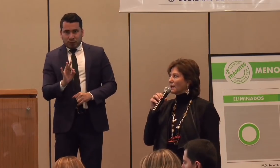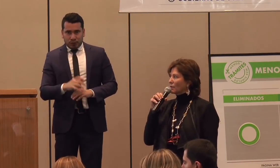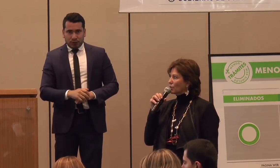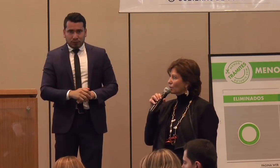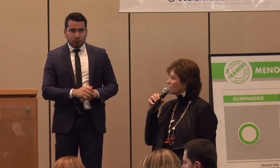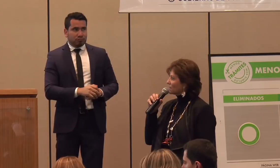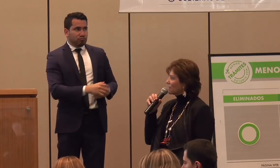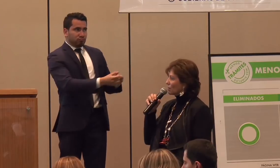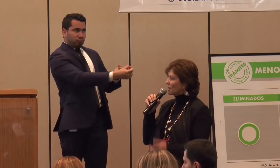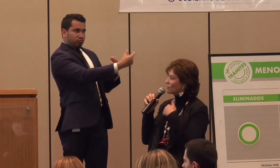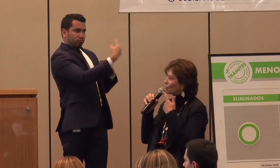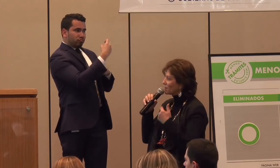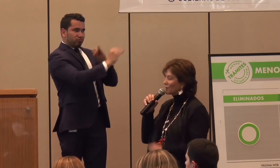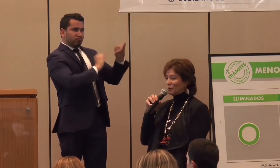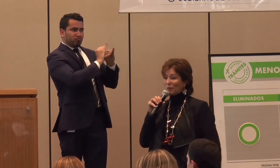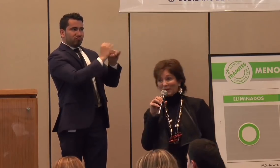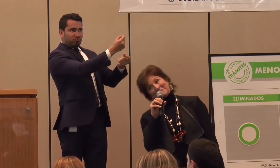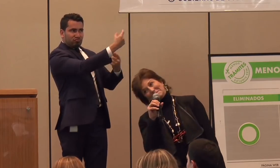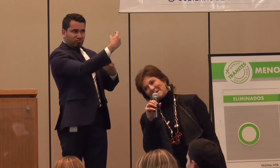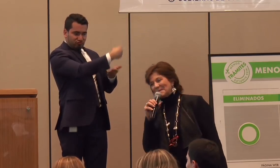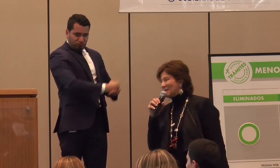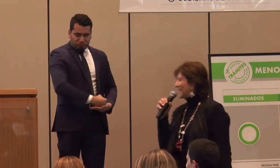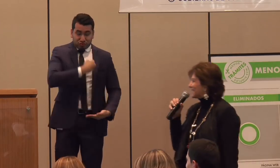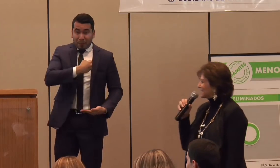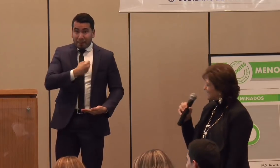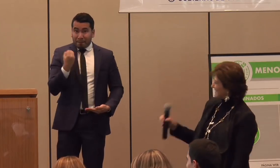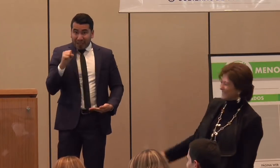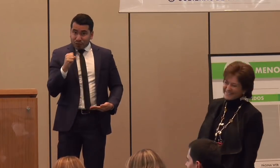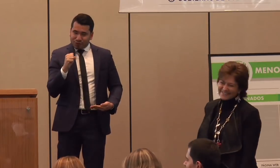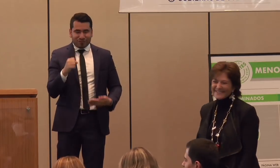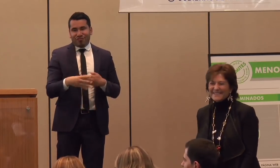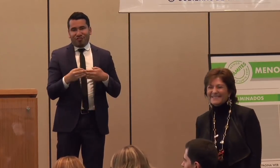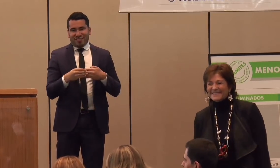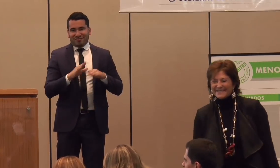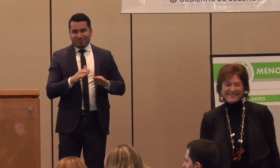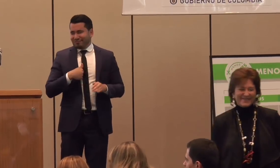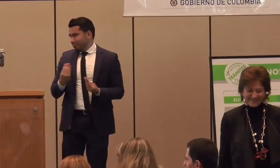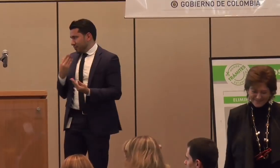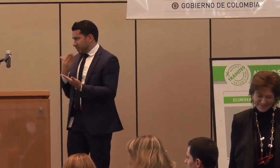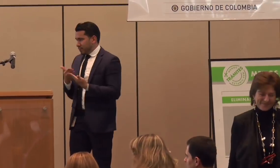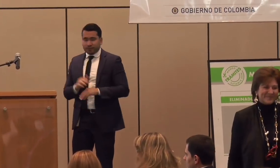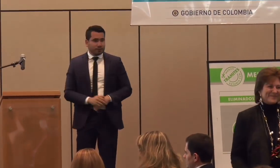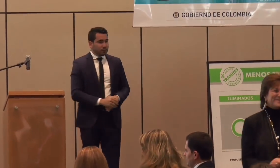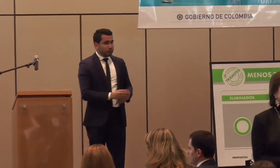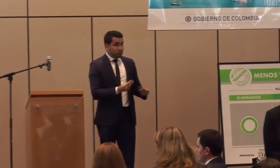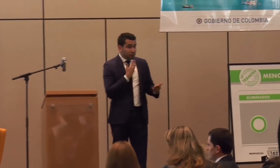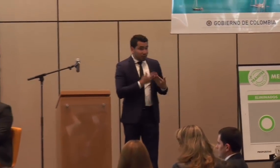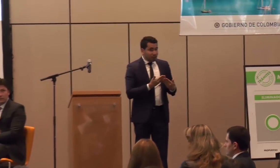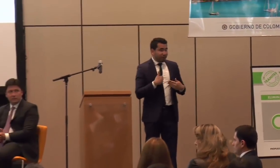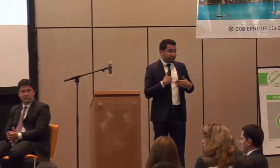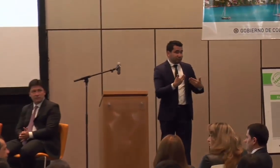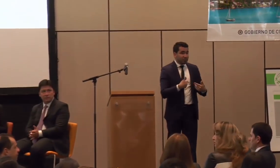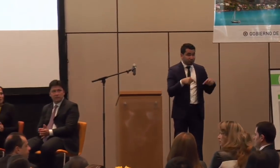y que están llegando del exterior y no son pesos sino dólares gracias muchas gracias cada vez felicitaciones de verdad este es un sector